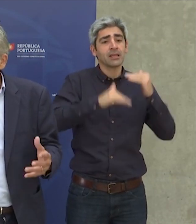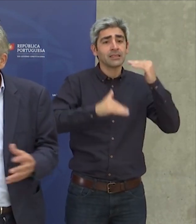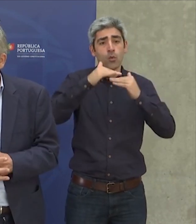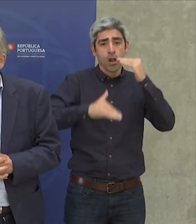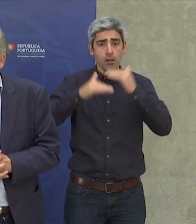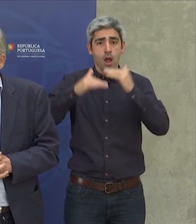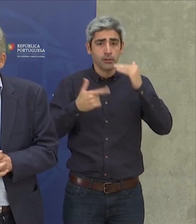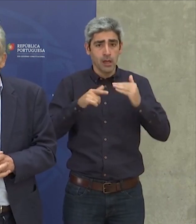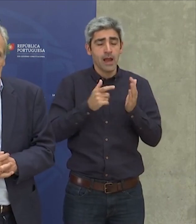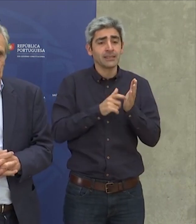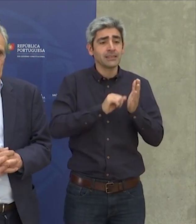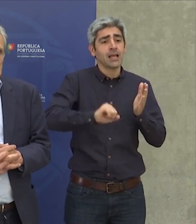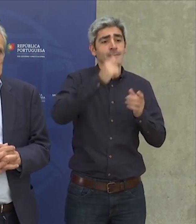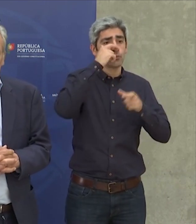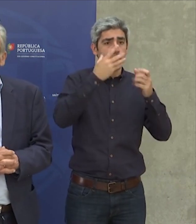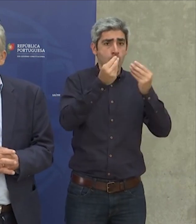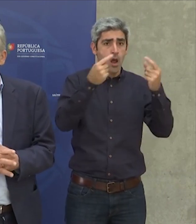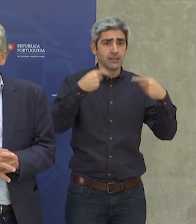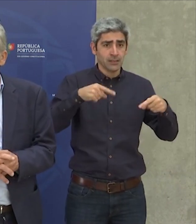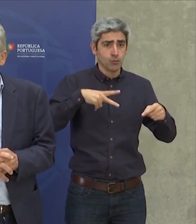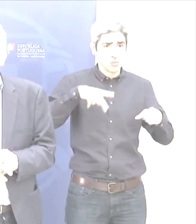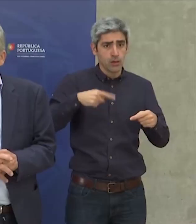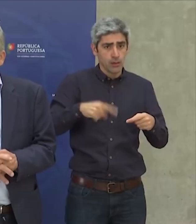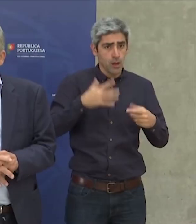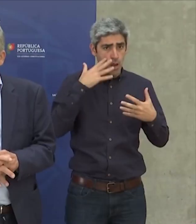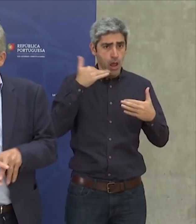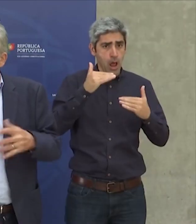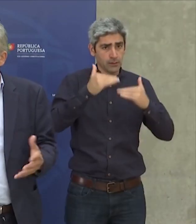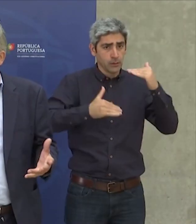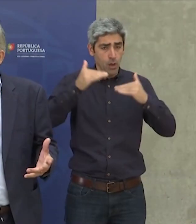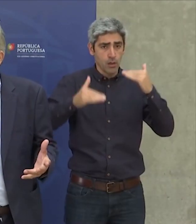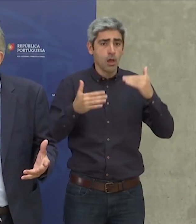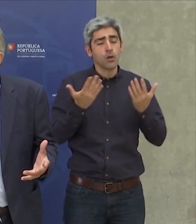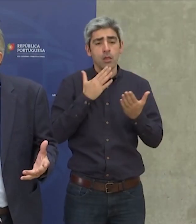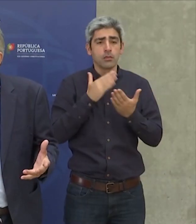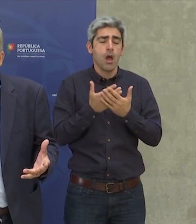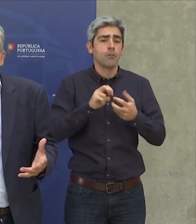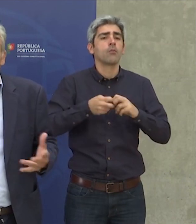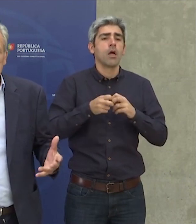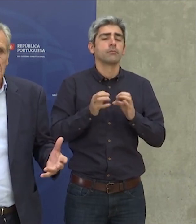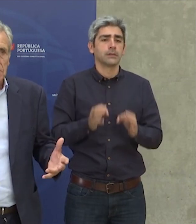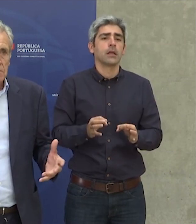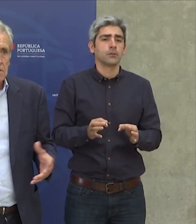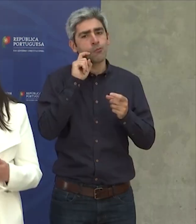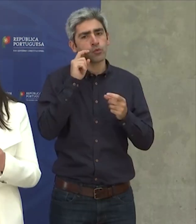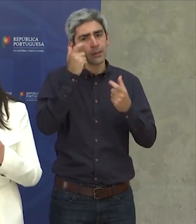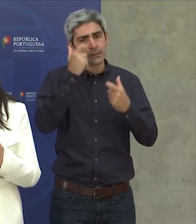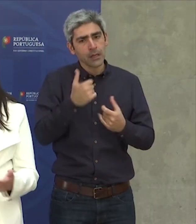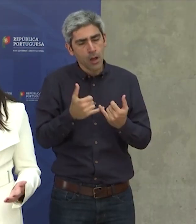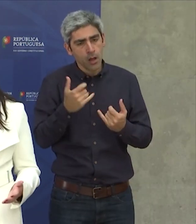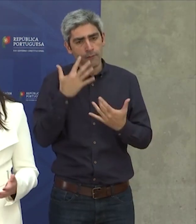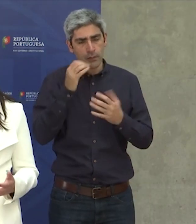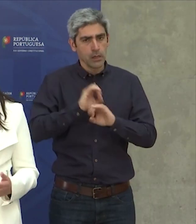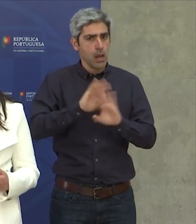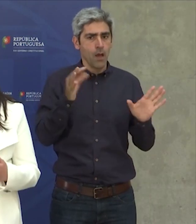carências, portanto, que atualmente existem no nosso país, nós temos um problema sério. Ficou